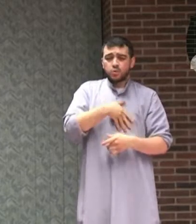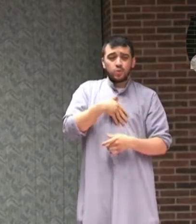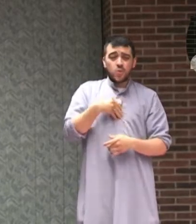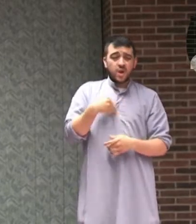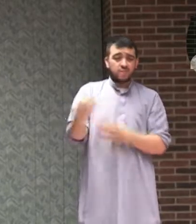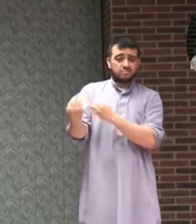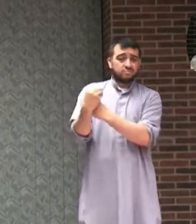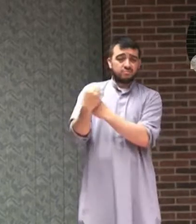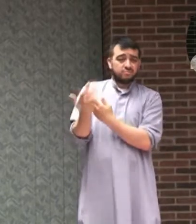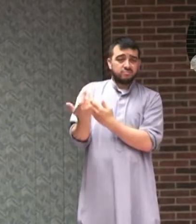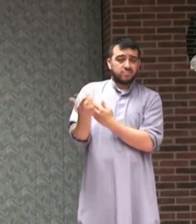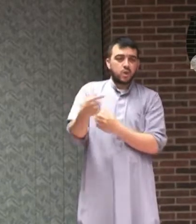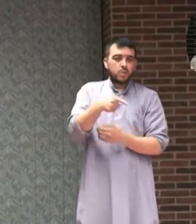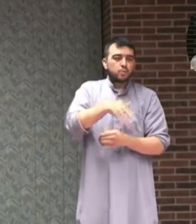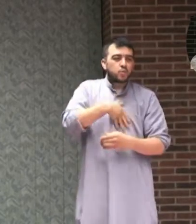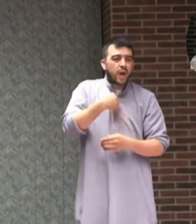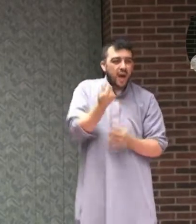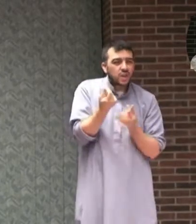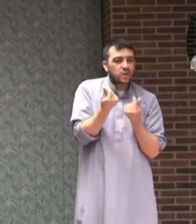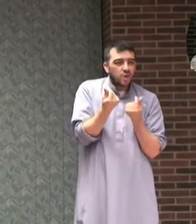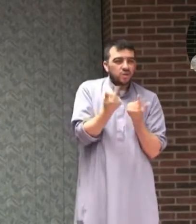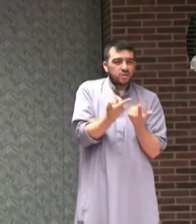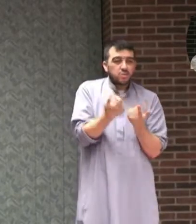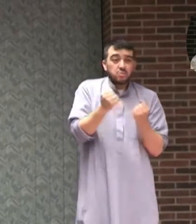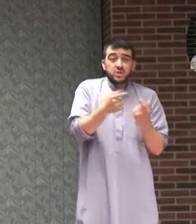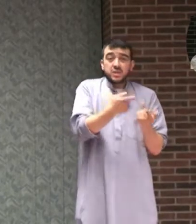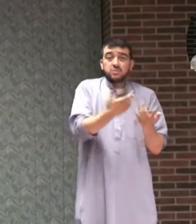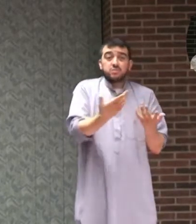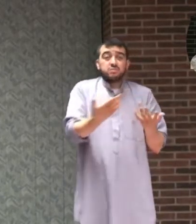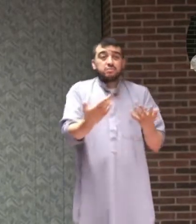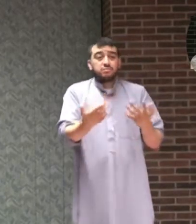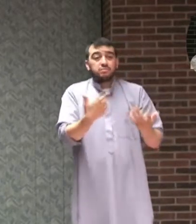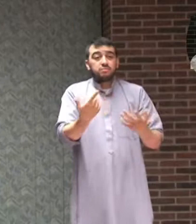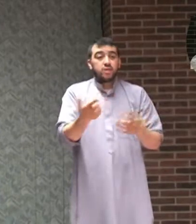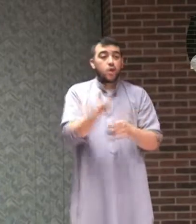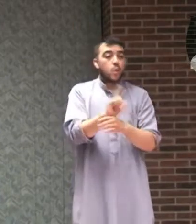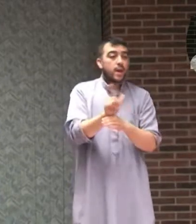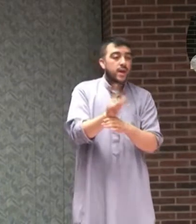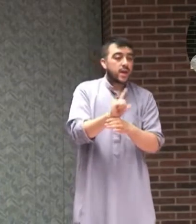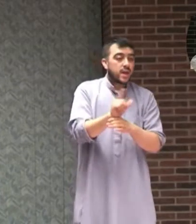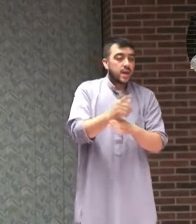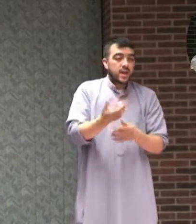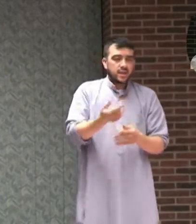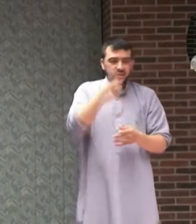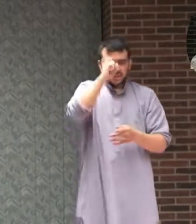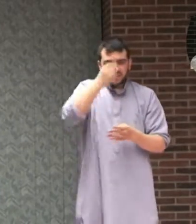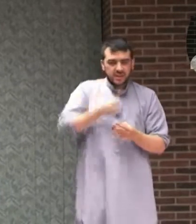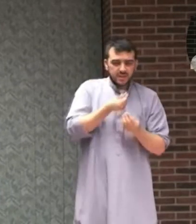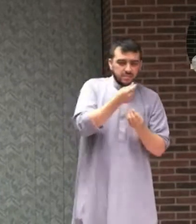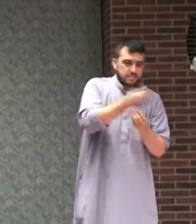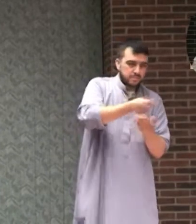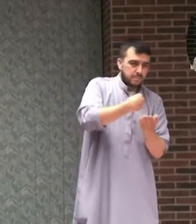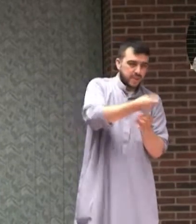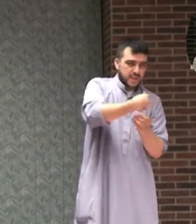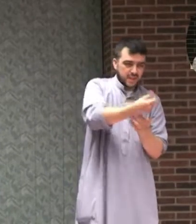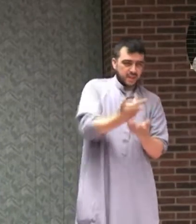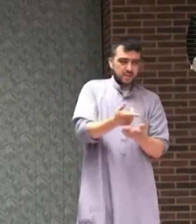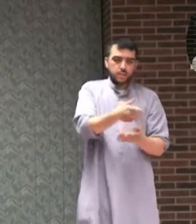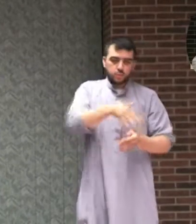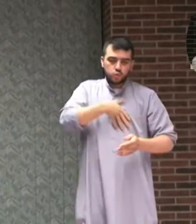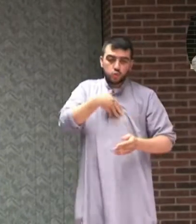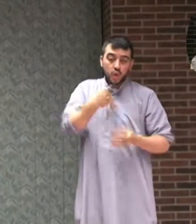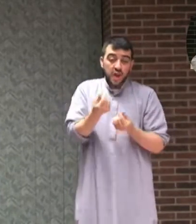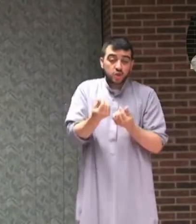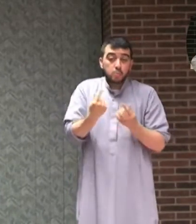financière, que ce soit pour les aider justement à payer le loyer ou à peu importe quelle autre